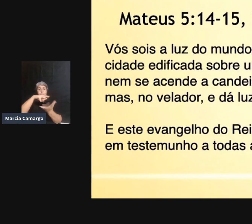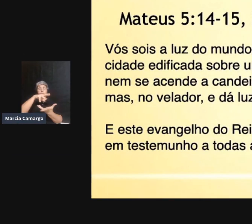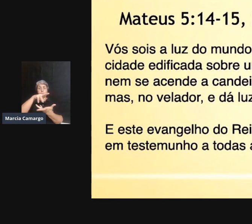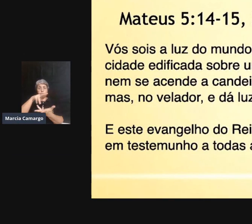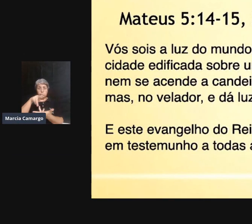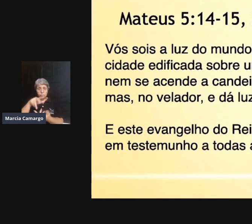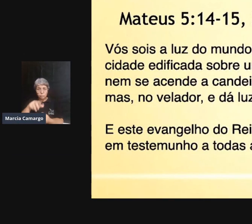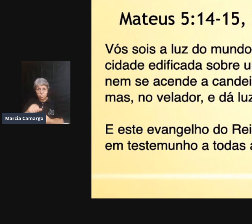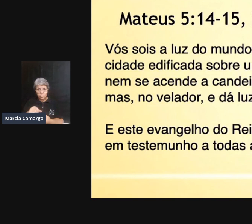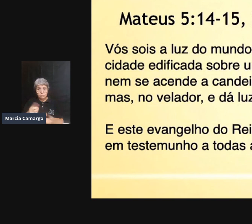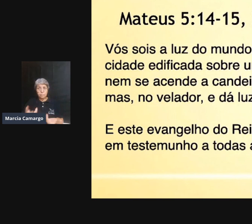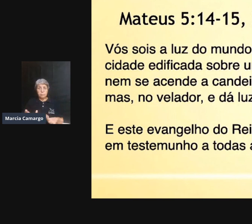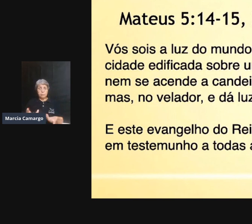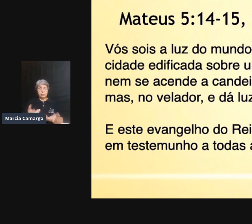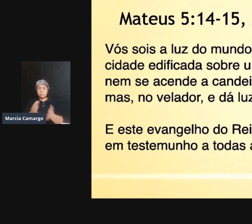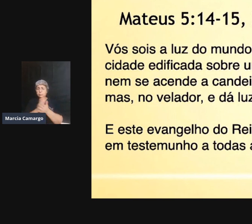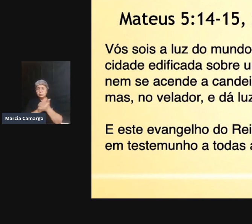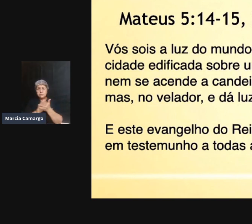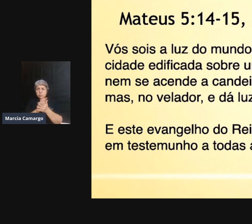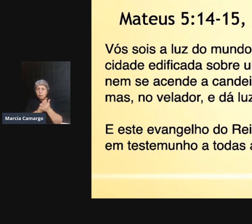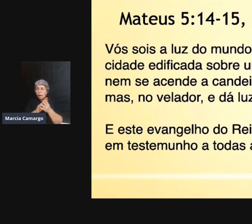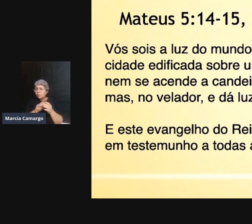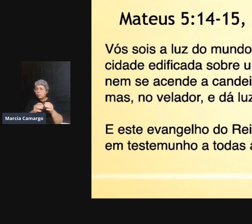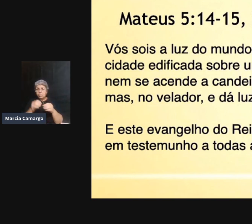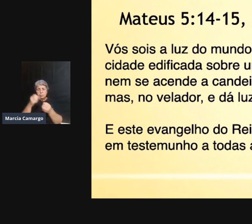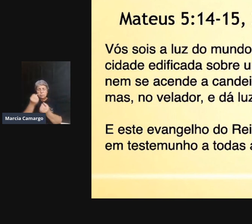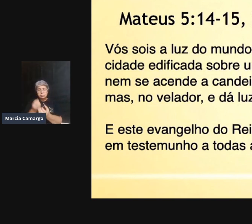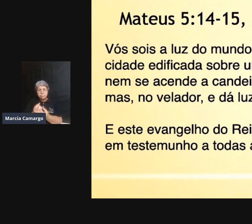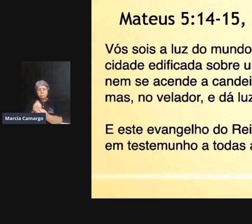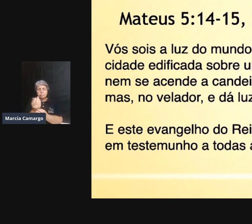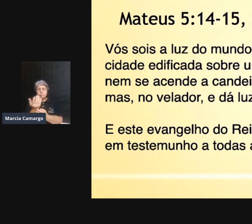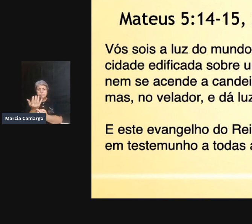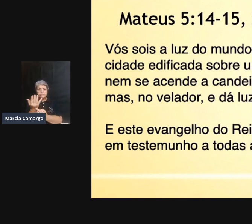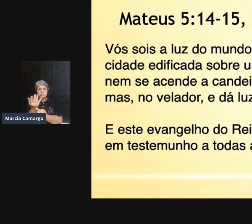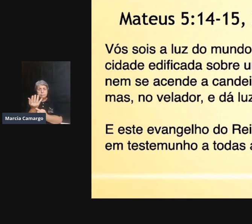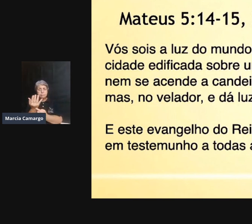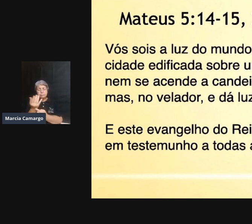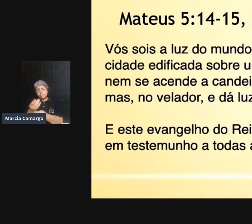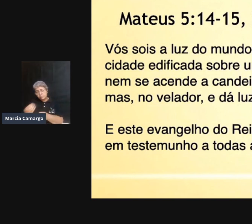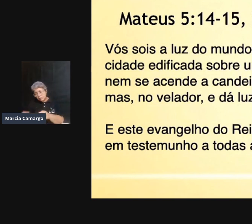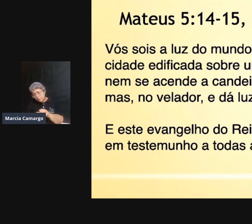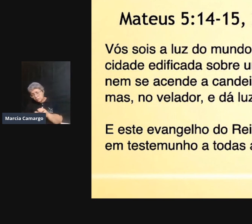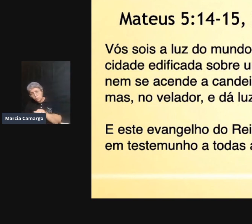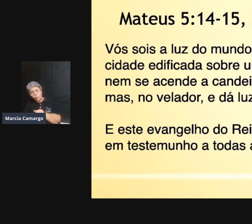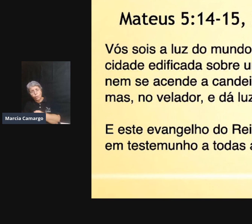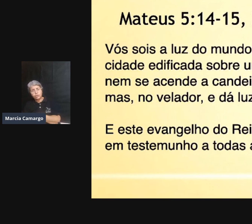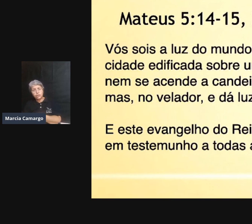coloca debaixo do alqueire, mas no velador, e dá luz a todos que estão na casa.